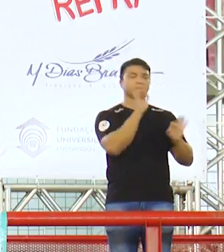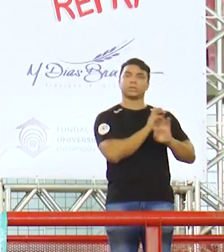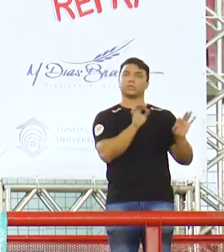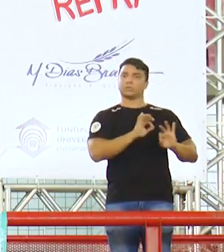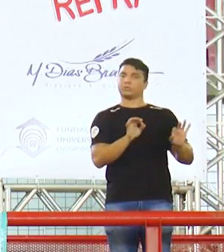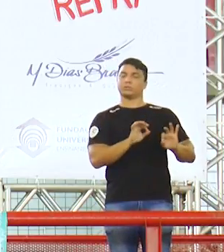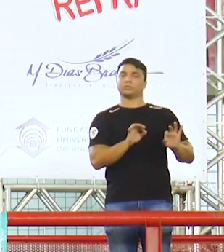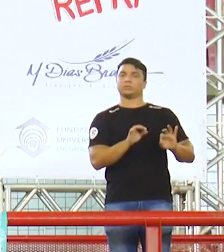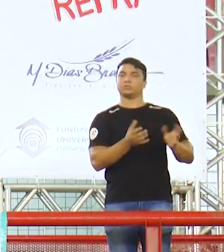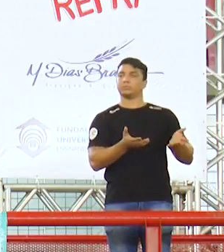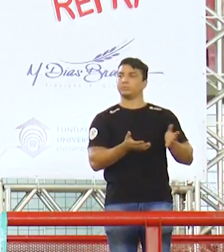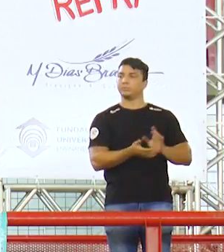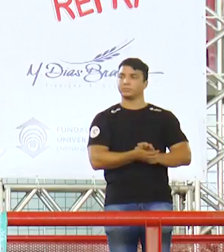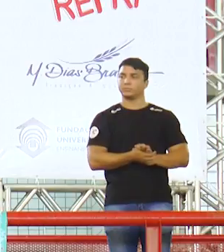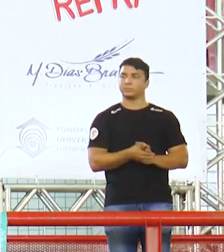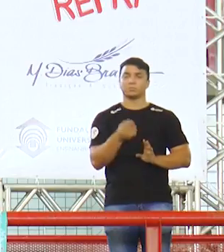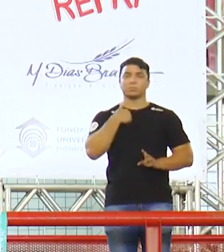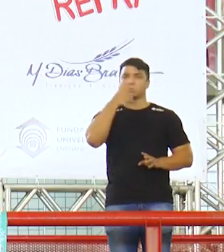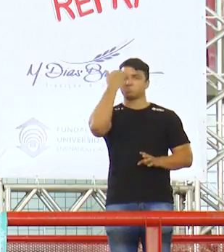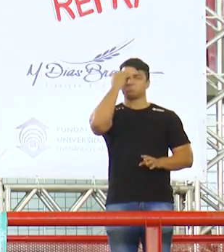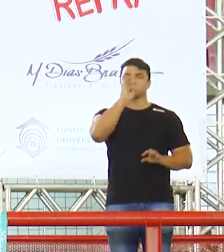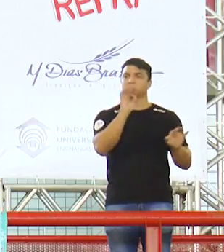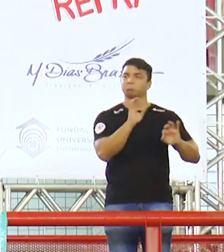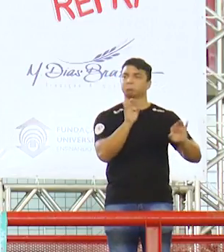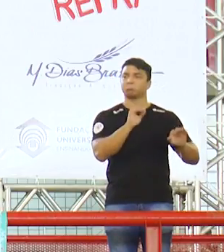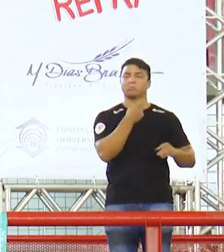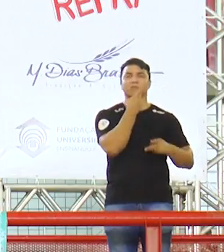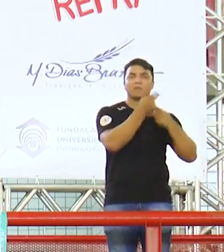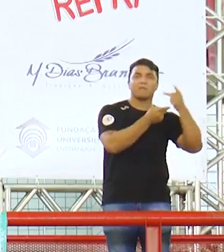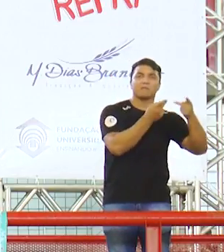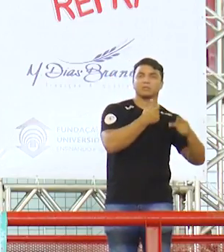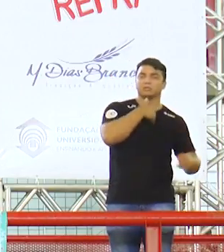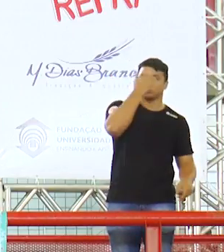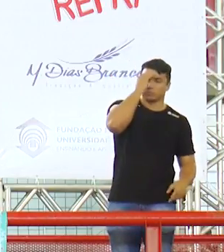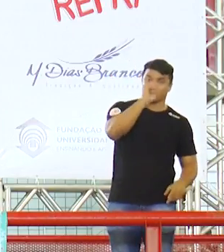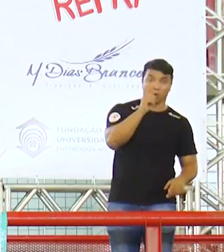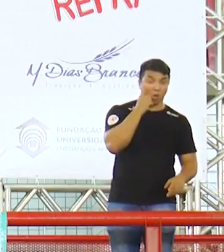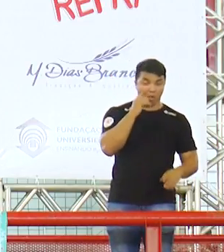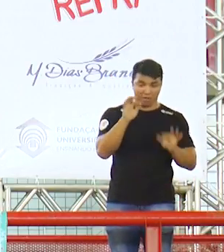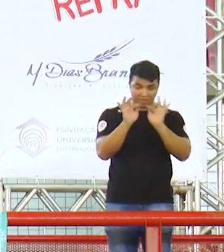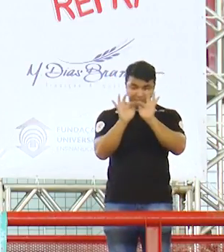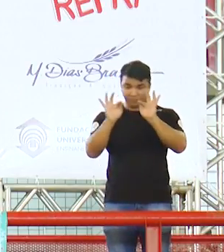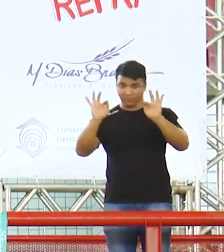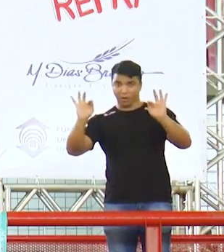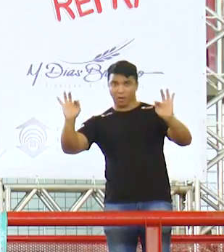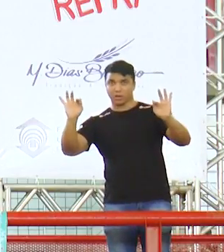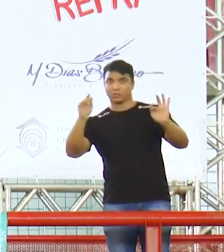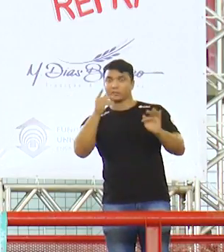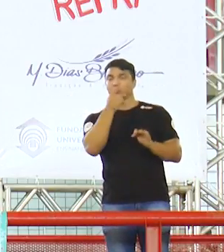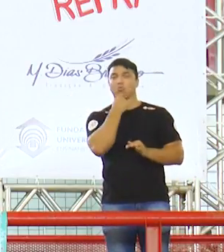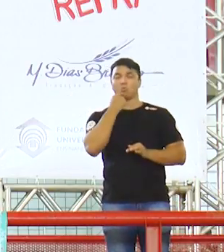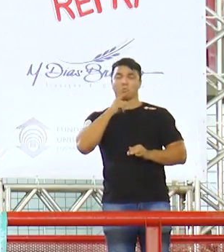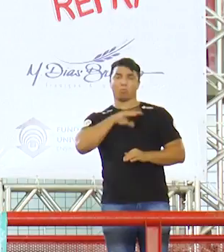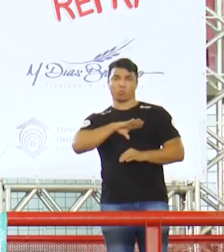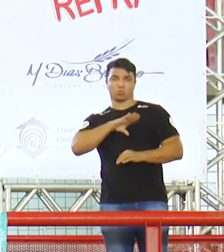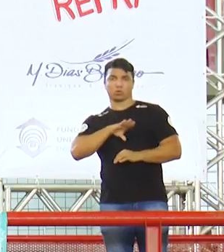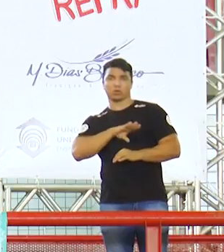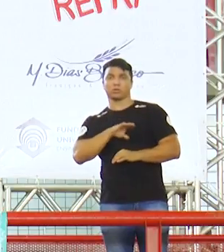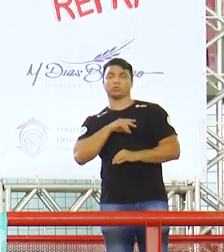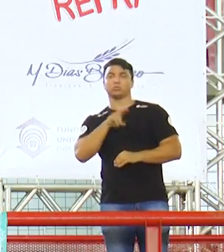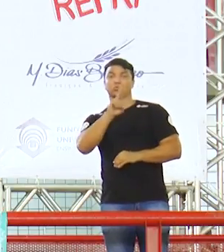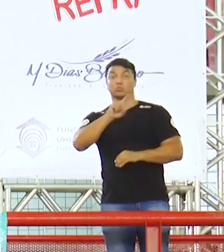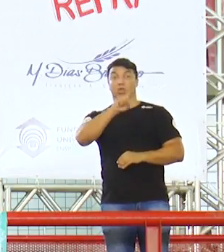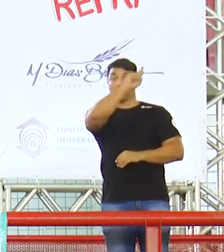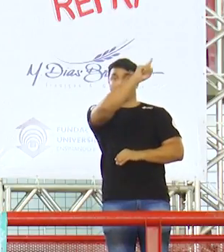dizendo, eu não entendo o que ele está dizendo, e a frase que o português usa lá